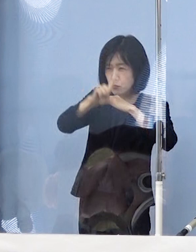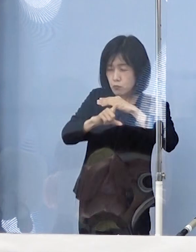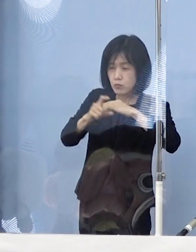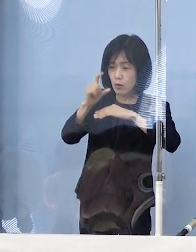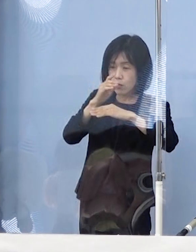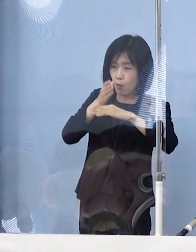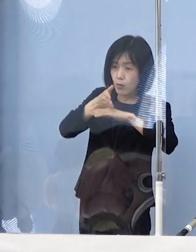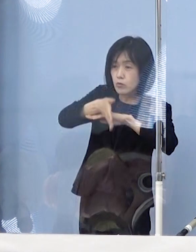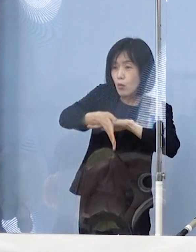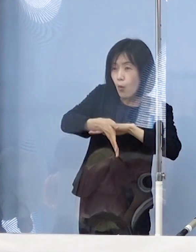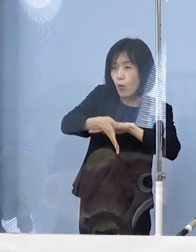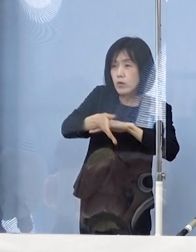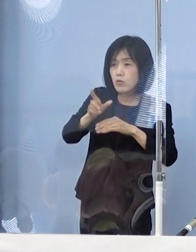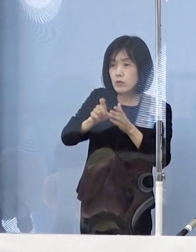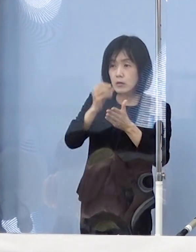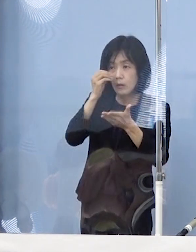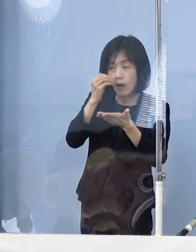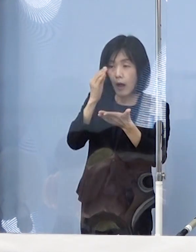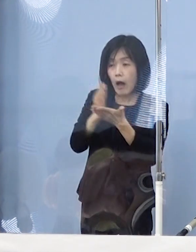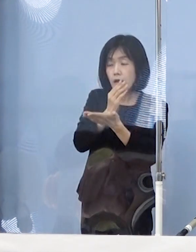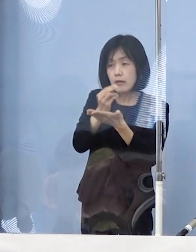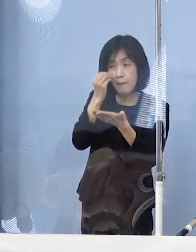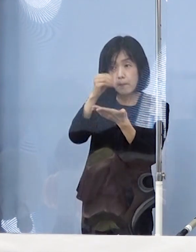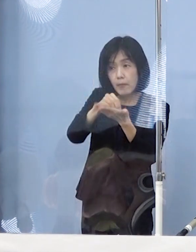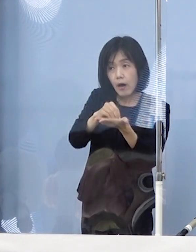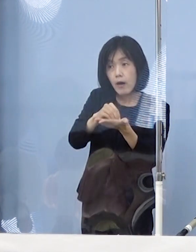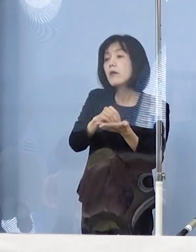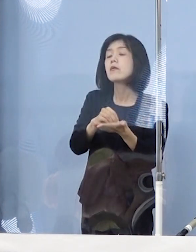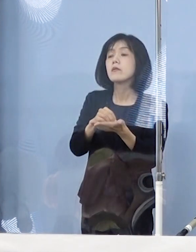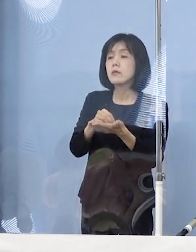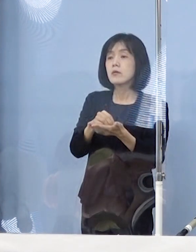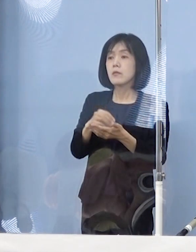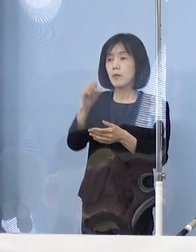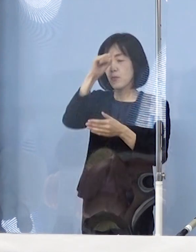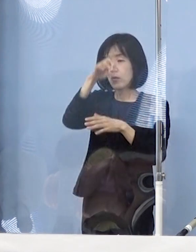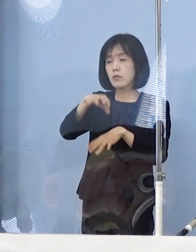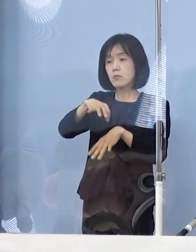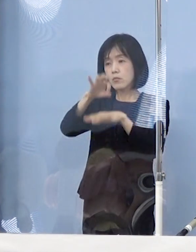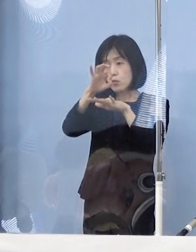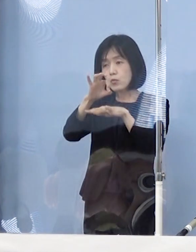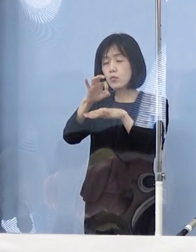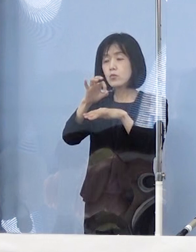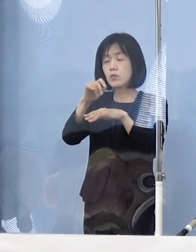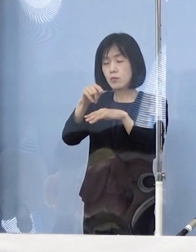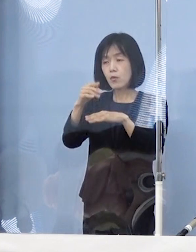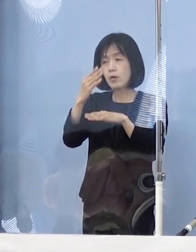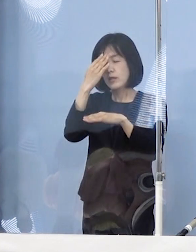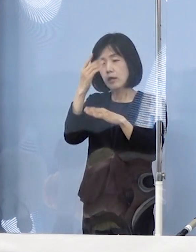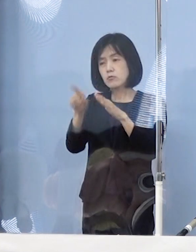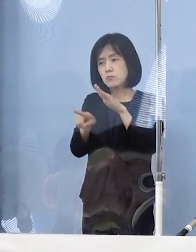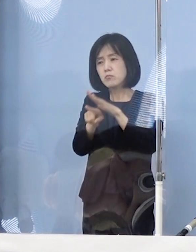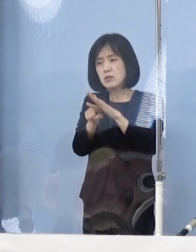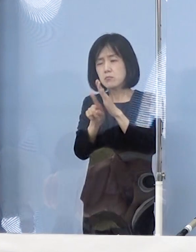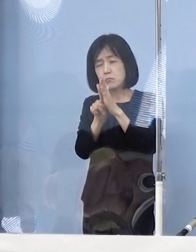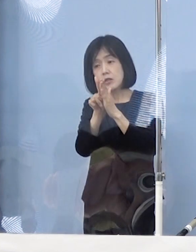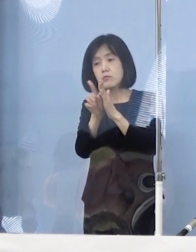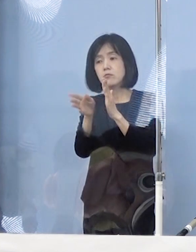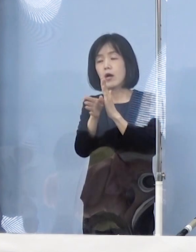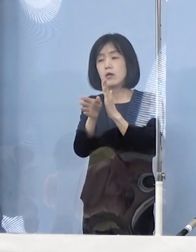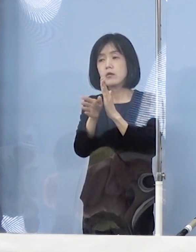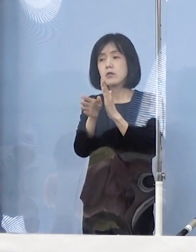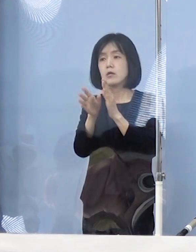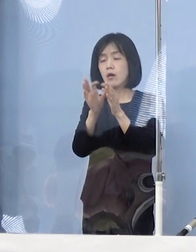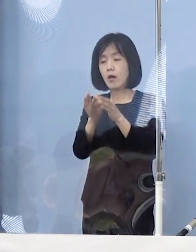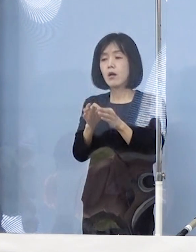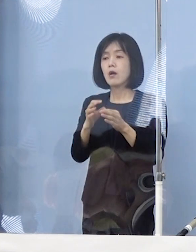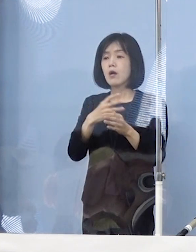た環境もありまして、さすがに軽症といっても熱があったりする方が多いものですから、体調の